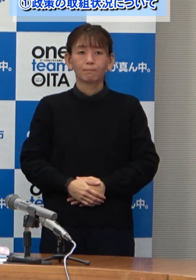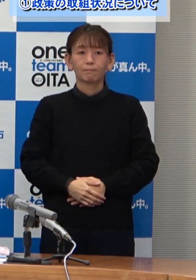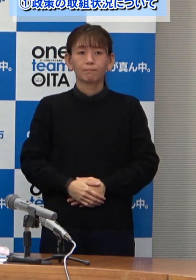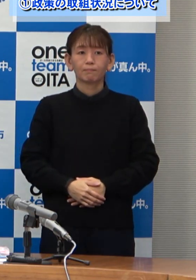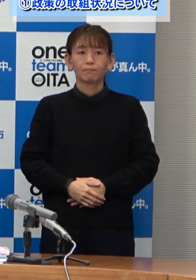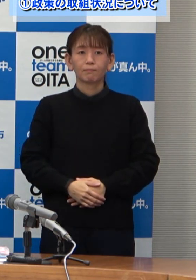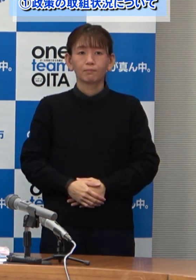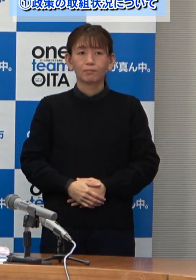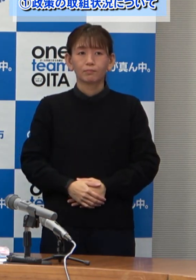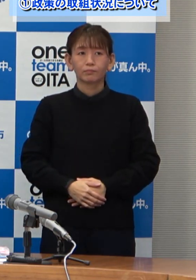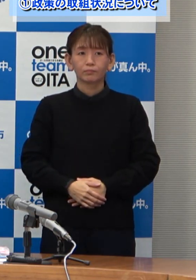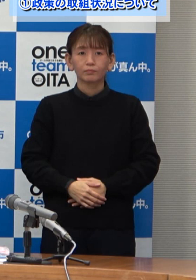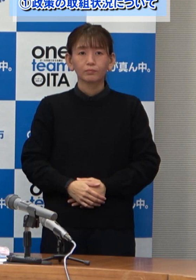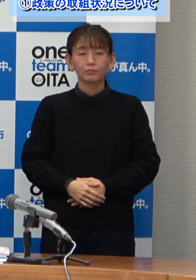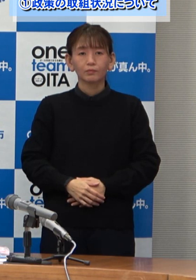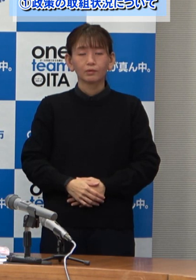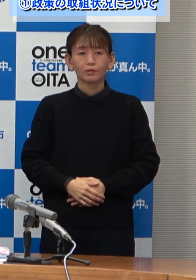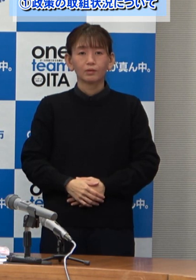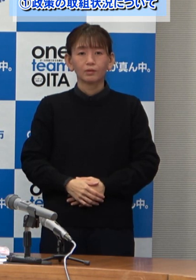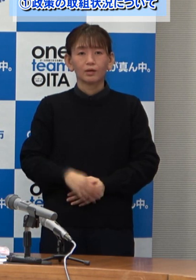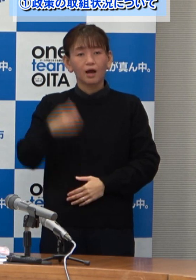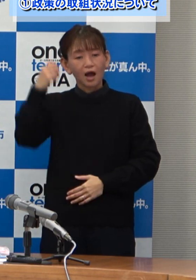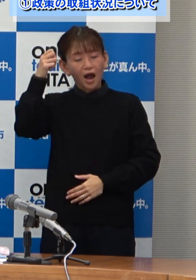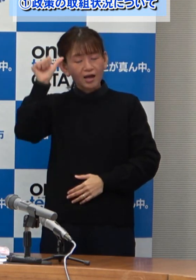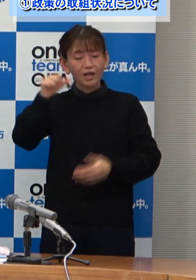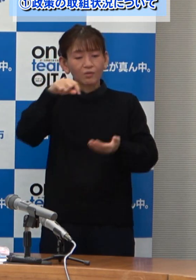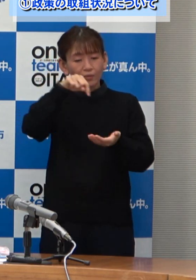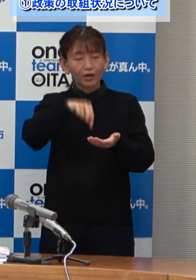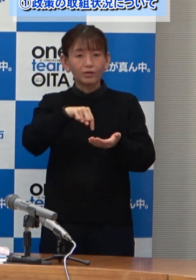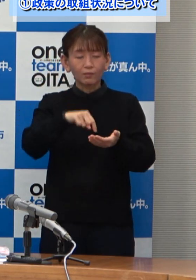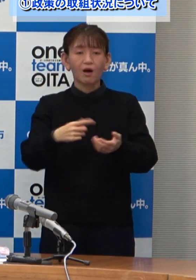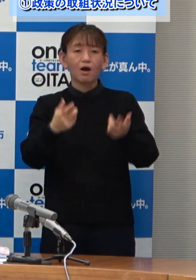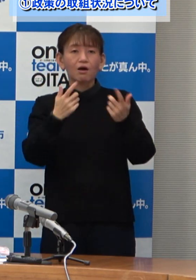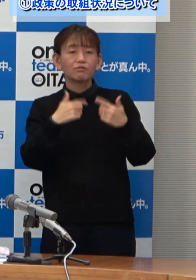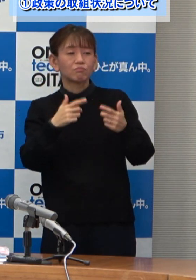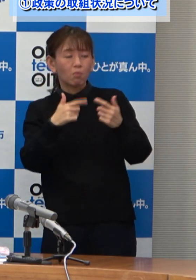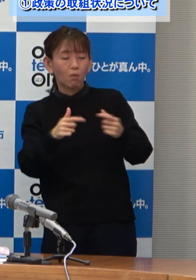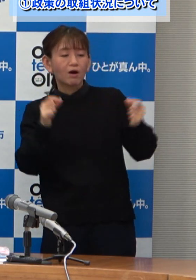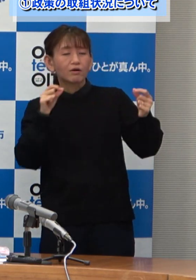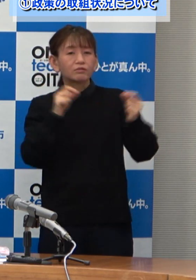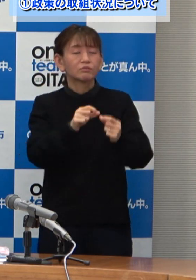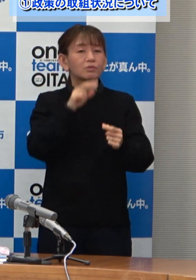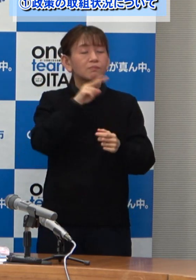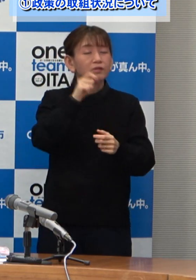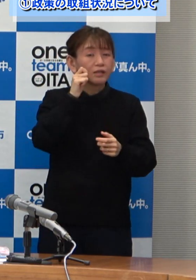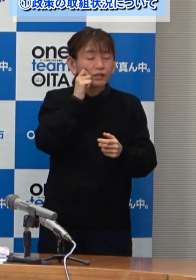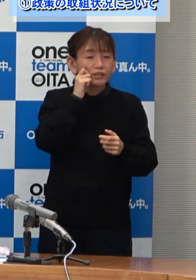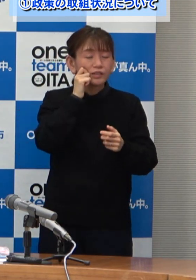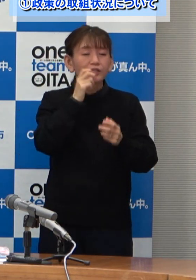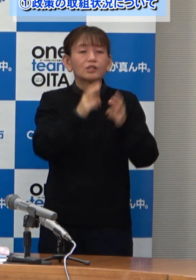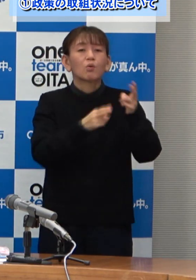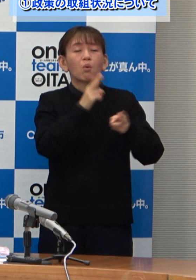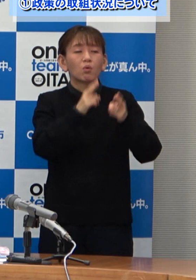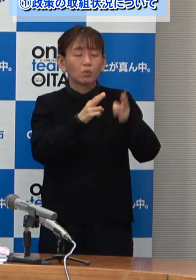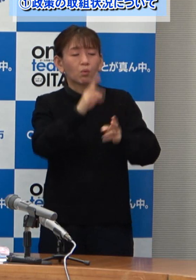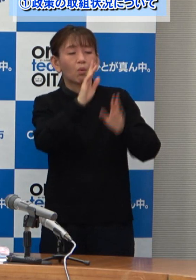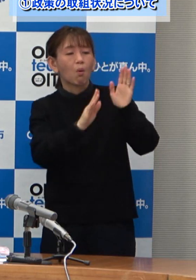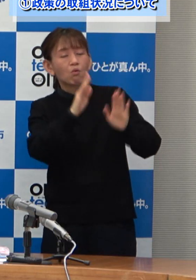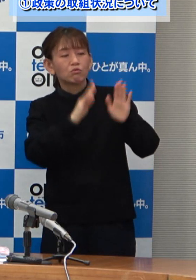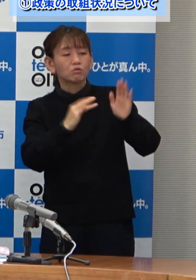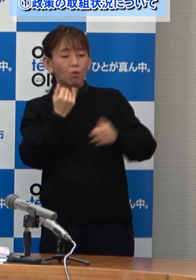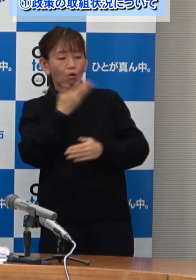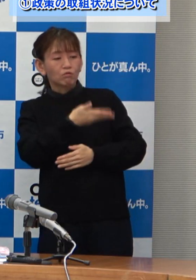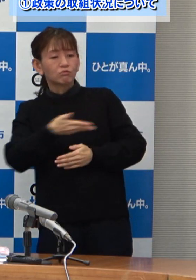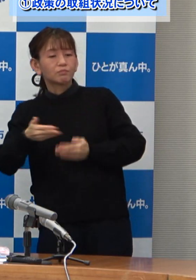えアンケートの中には普段は間近に見ることができない工場の様子を海から眺めることができ